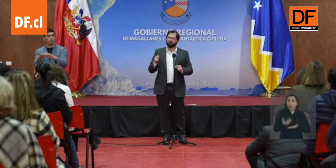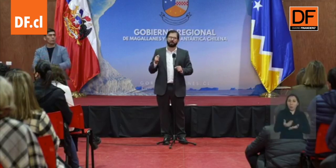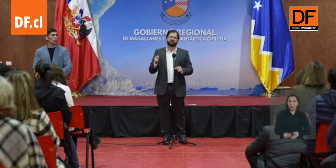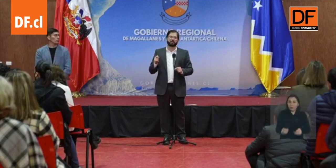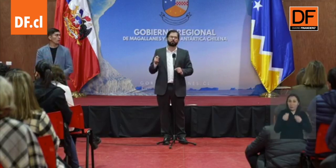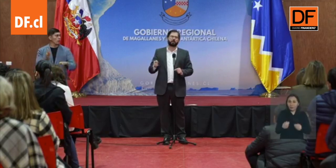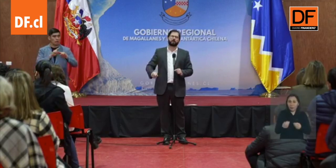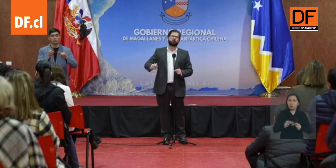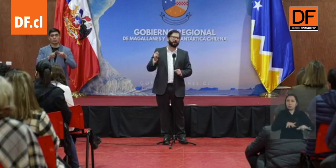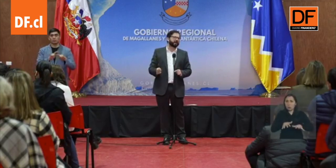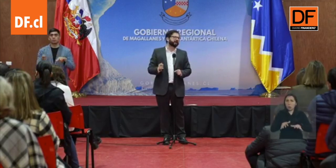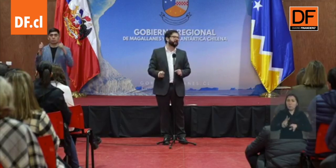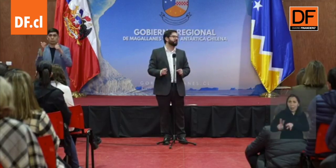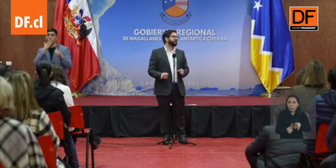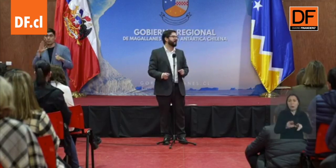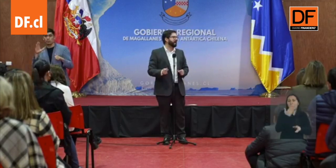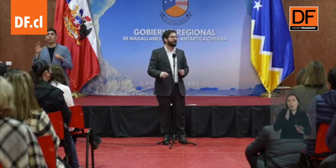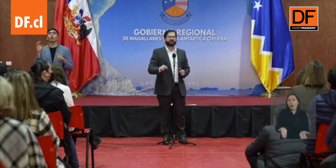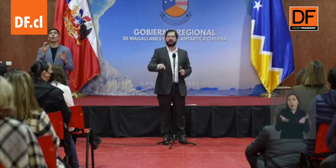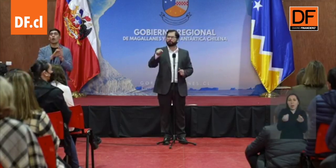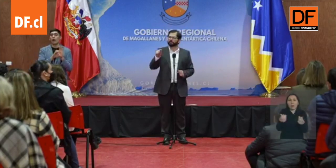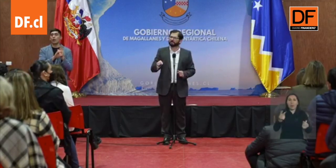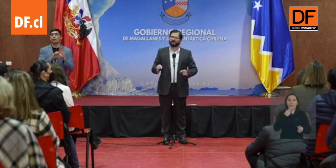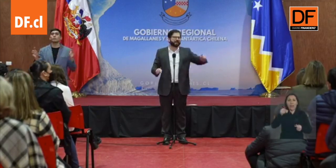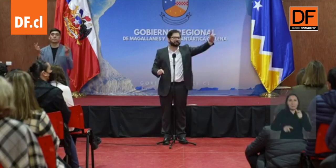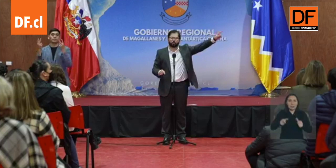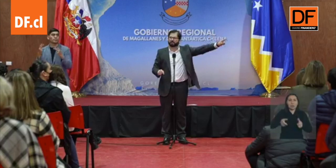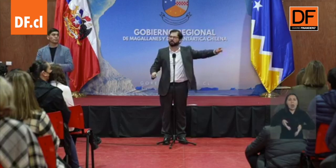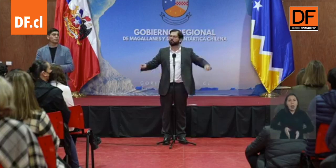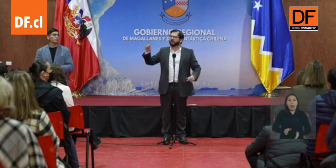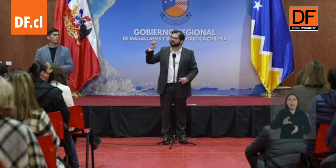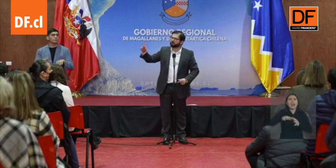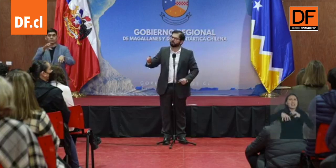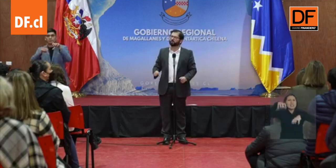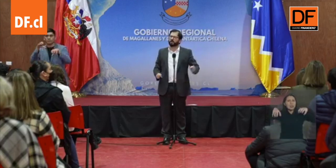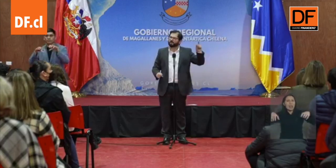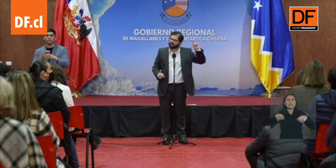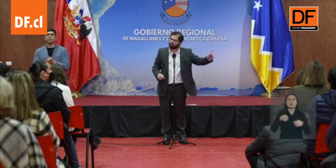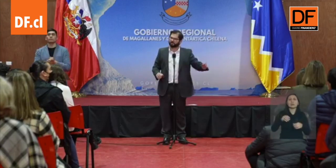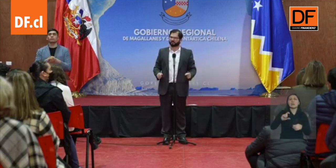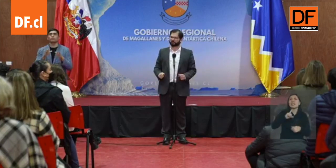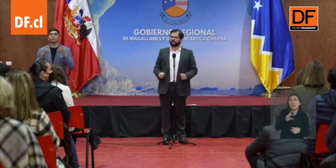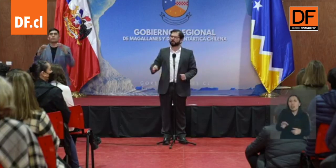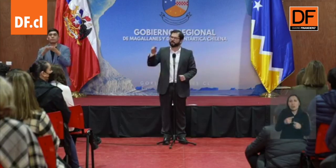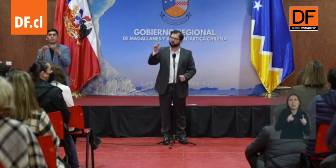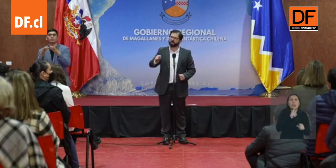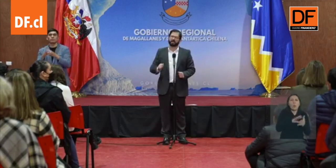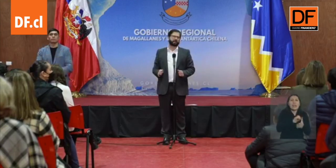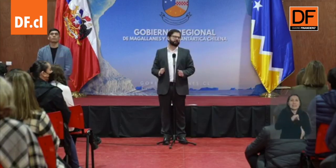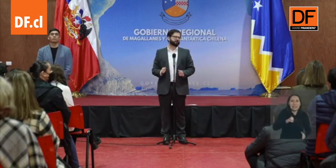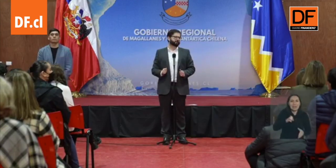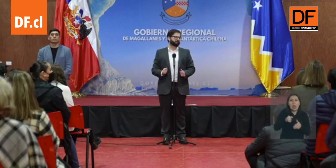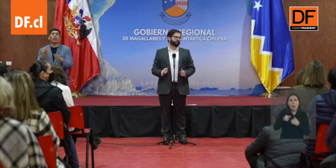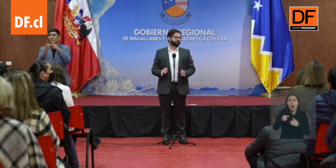y somos capaces de ejecutarlo, le va a mejorar la calidad de vida a la gente acá en Puerto Natales, en Cerro Castillo, en Cerro Guido, en Villa Tehuelche, en Villa Punta